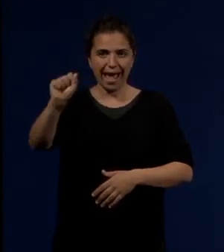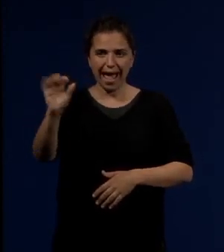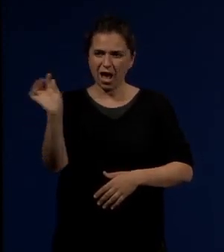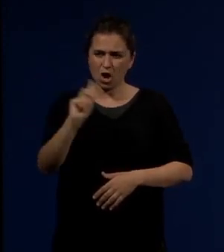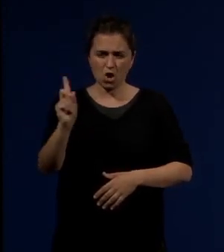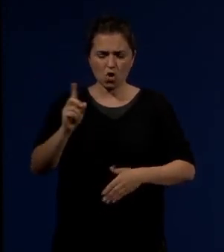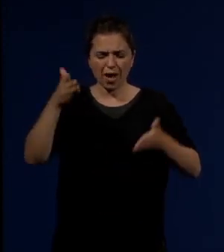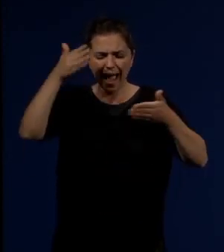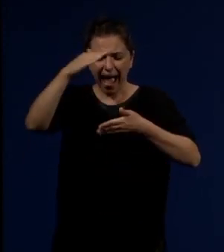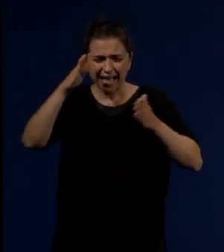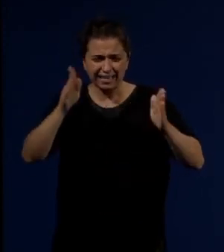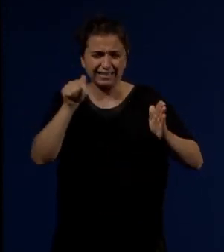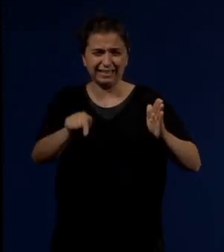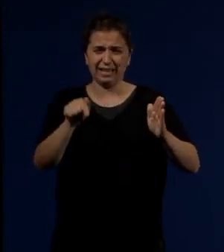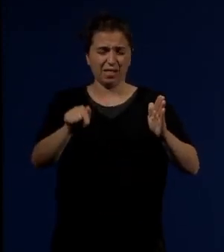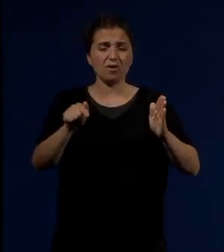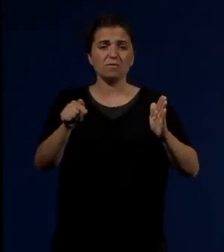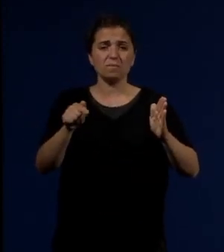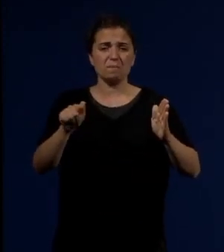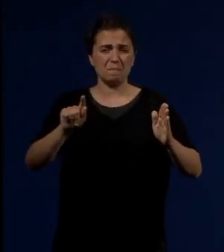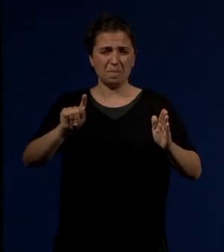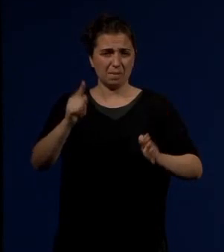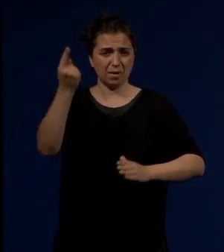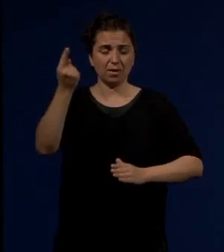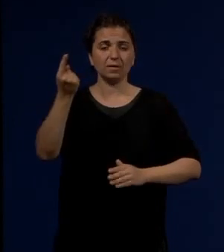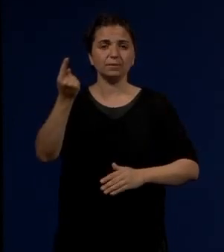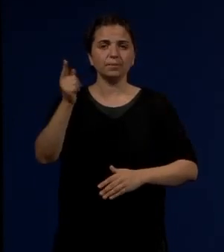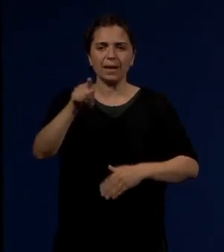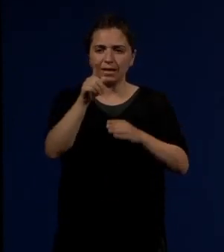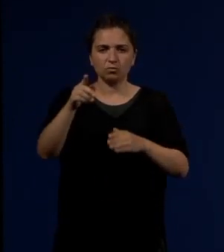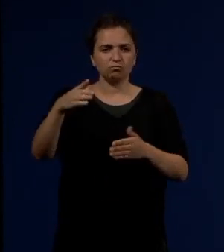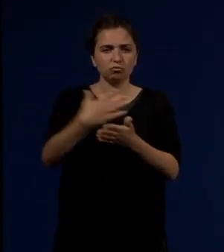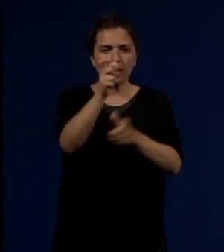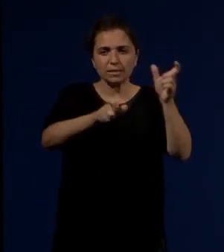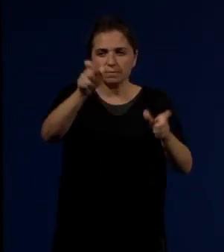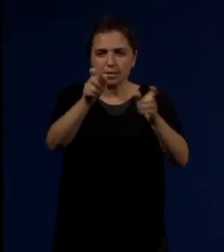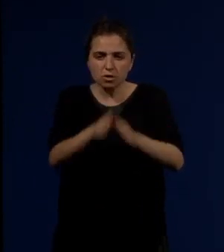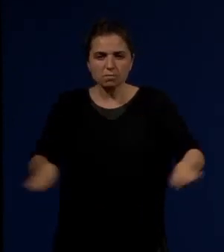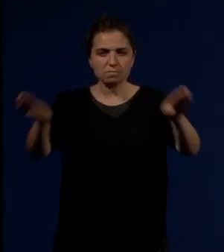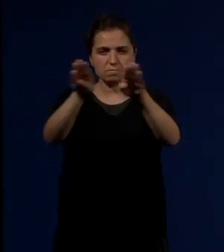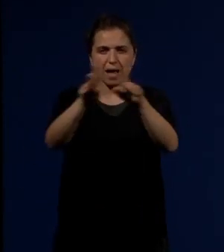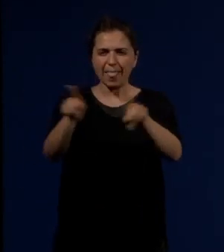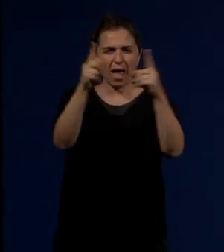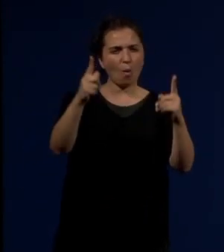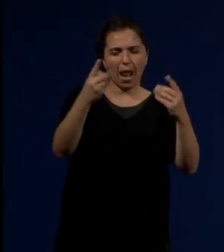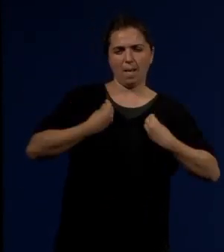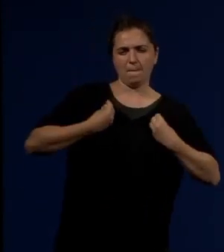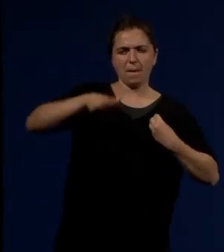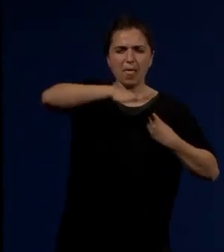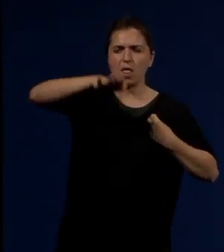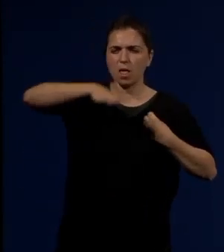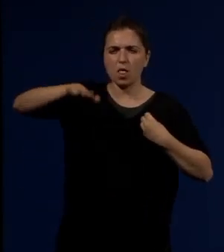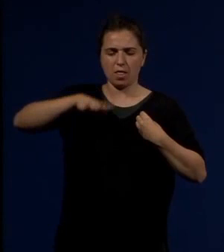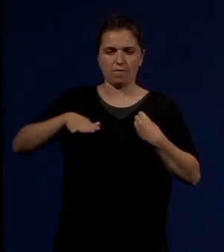básica de carácter especializado para que todo o mundo teña acceso en igualdade de condicións con independencia do lugar onde viva a estes servicios de carácter